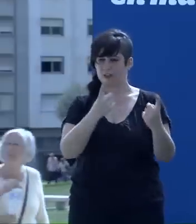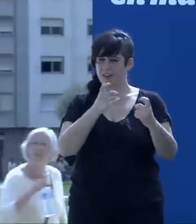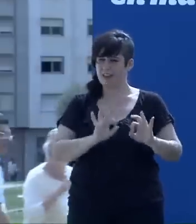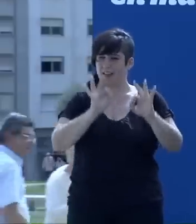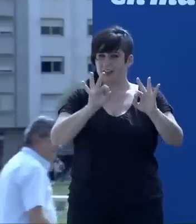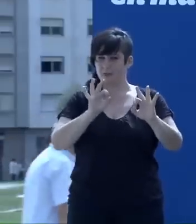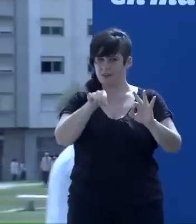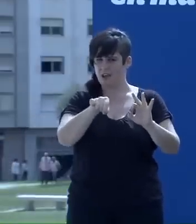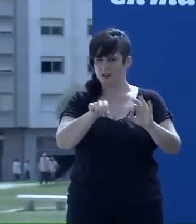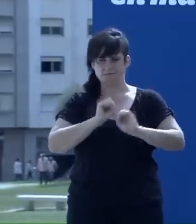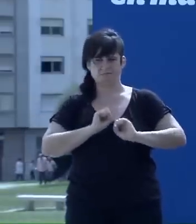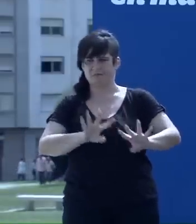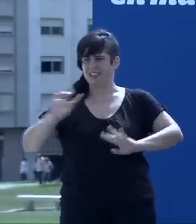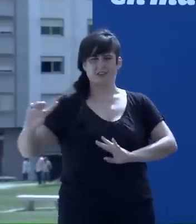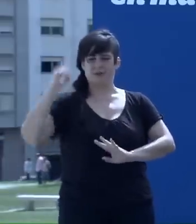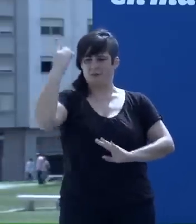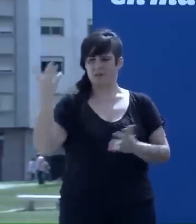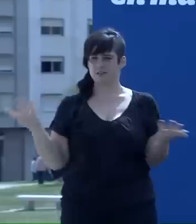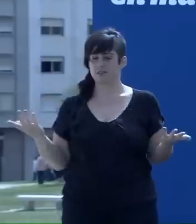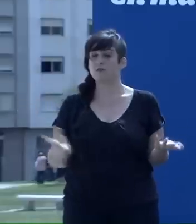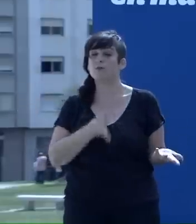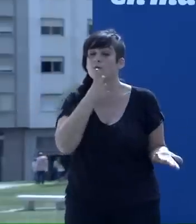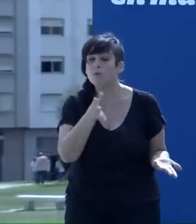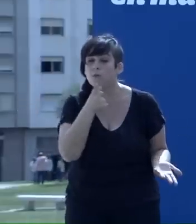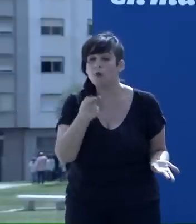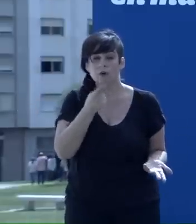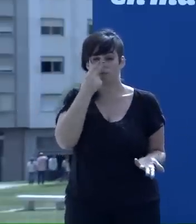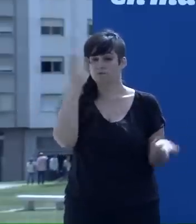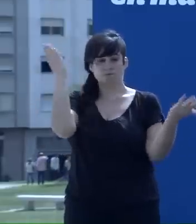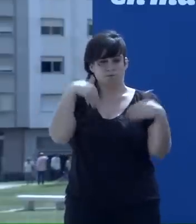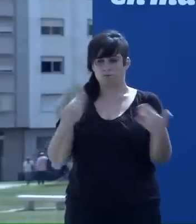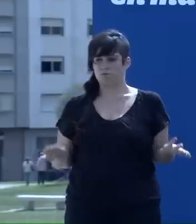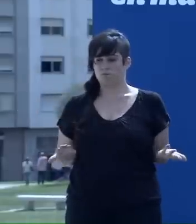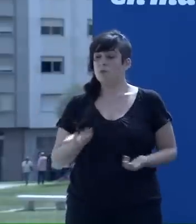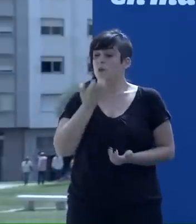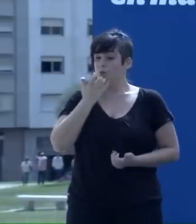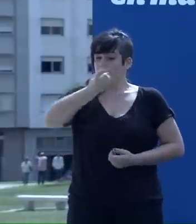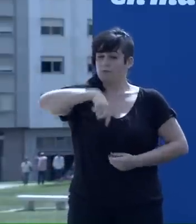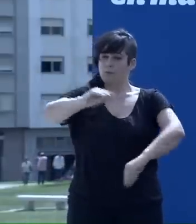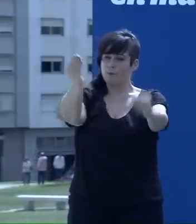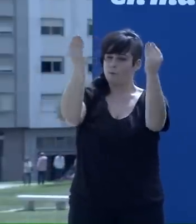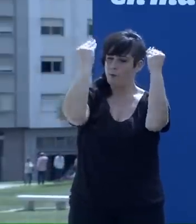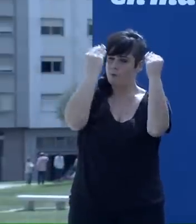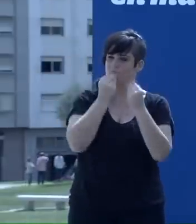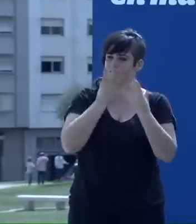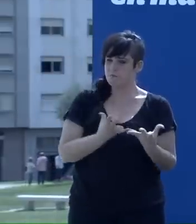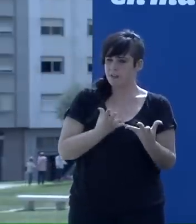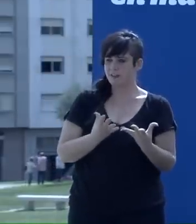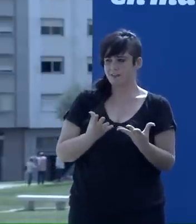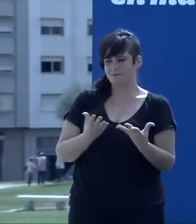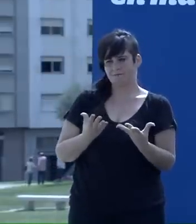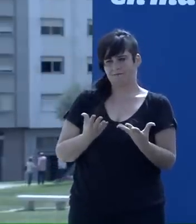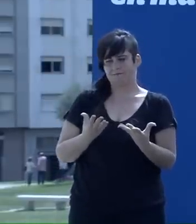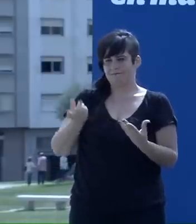os traballadores na nosa provincia. Porque non interesa que esteamos formadas, non interesa que